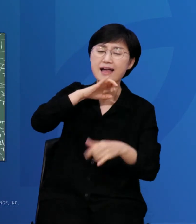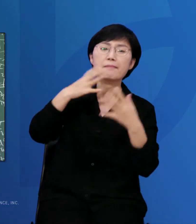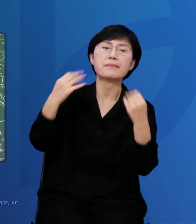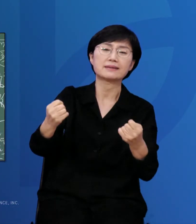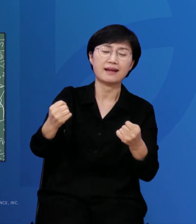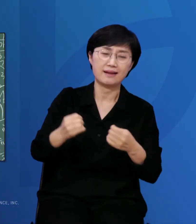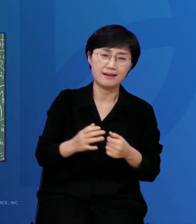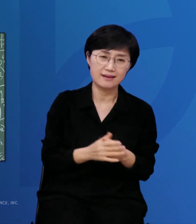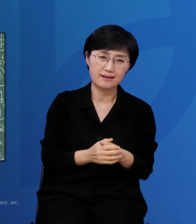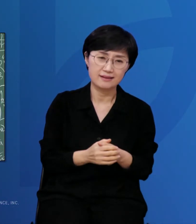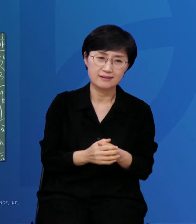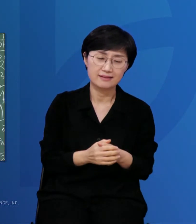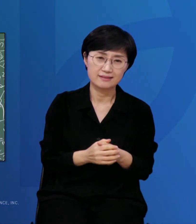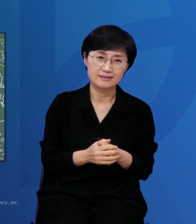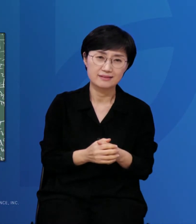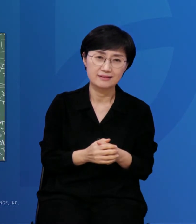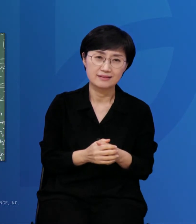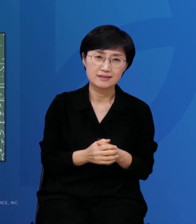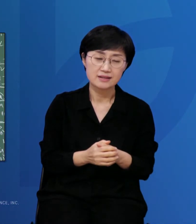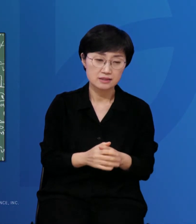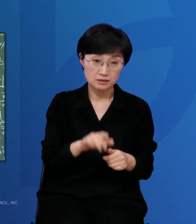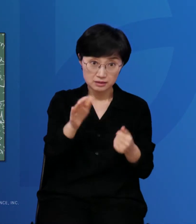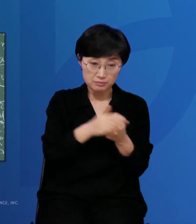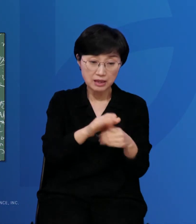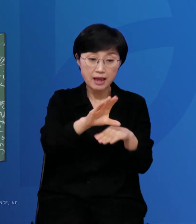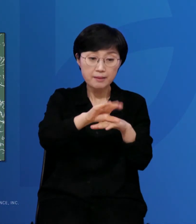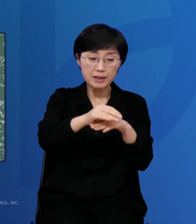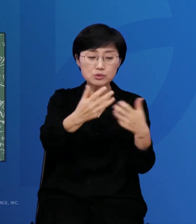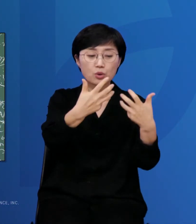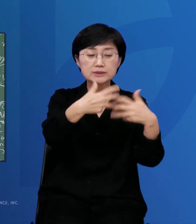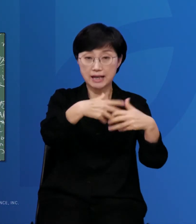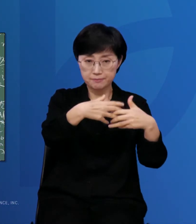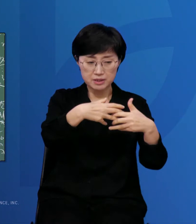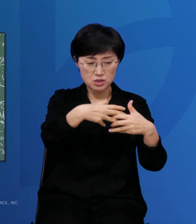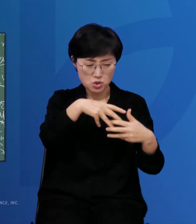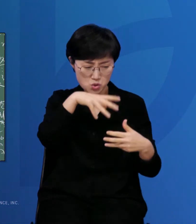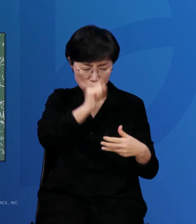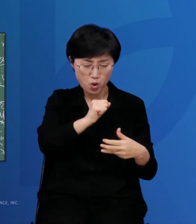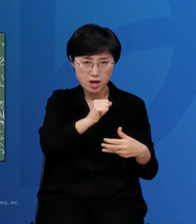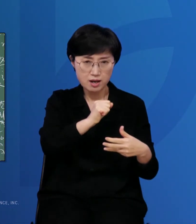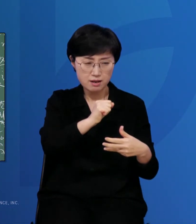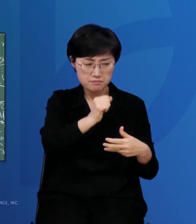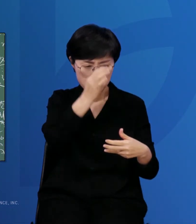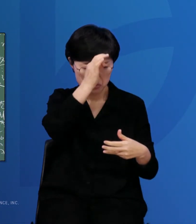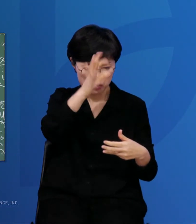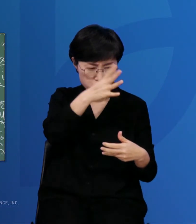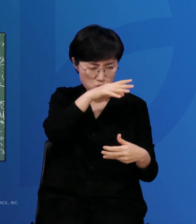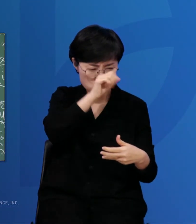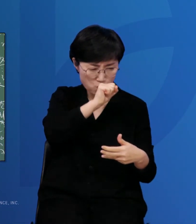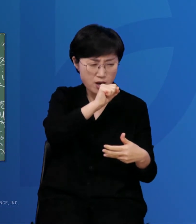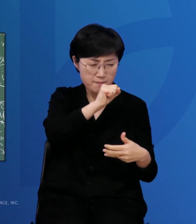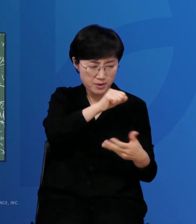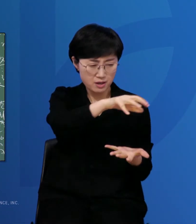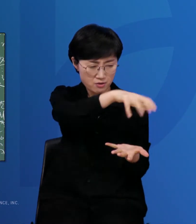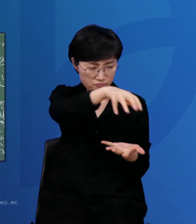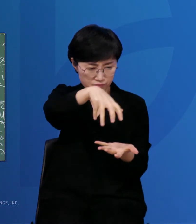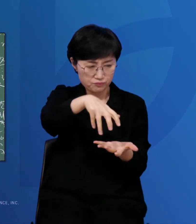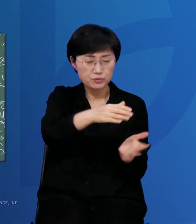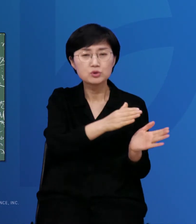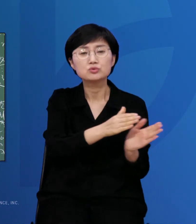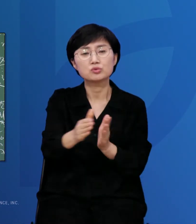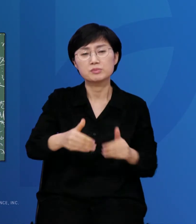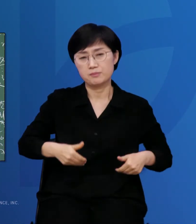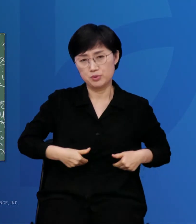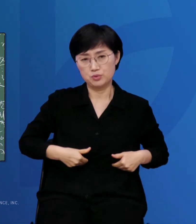如果我们直播有出现一点问题的话，全世界全国都炸开锅了。 그래서 좋은 게 장비 같은 이런 것도 우리가 자꾸 보완하는 이유가 전 세계로 지금 나가고 있다니까요.